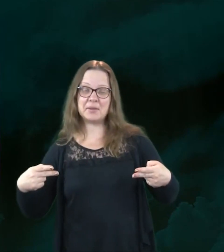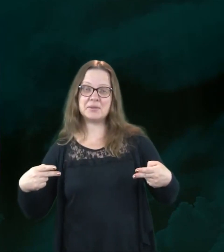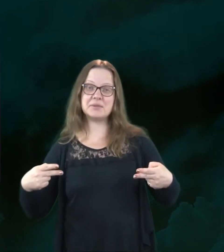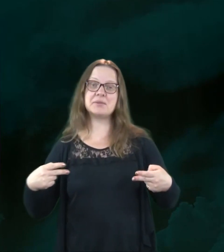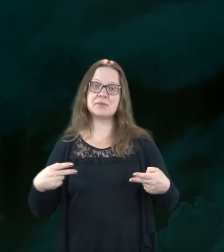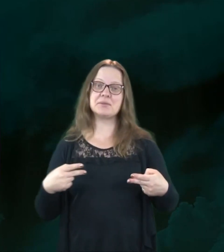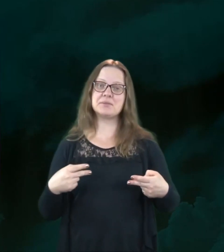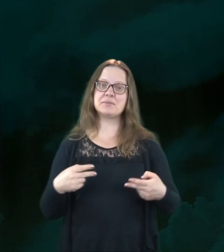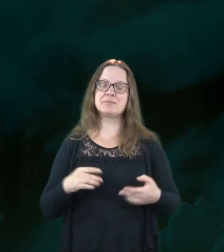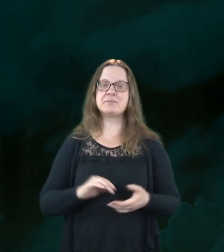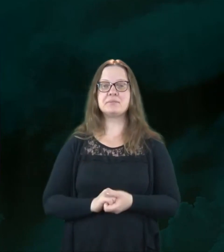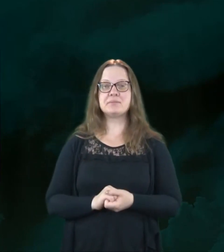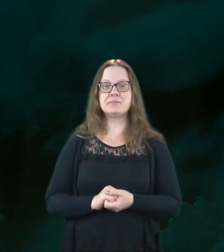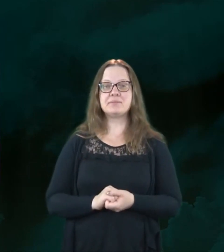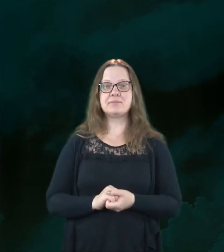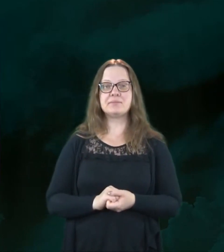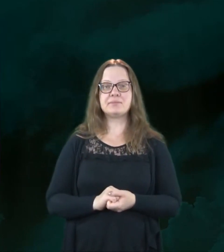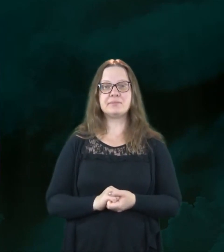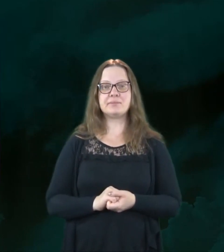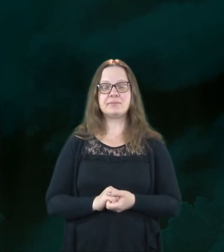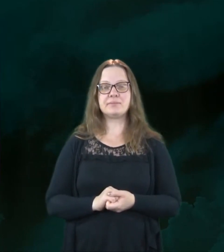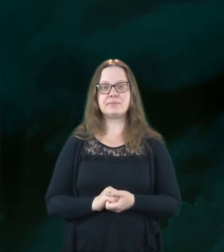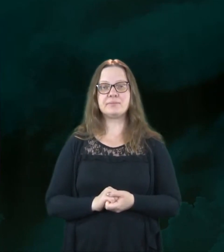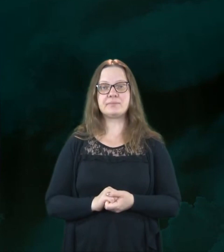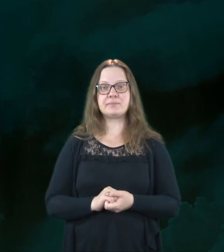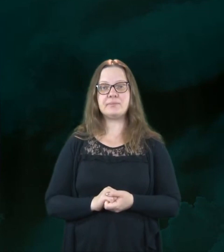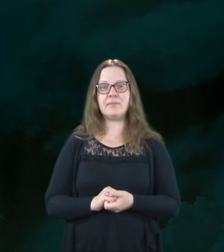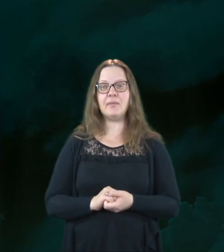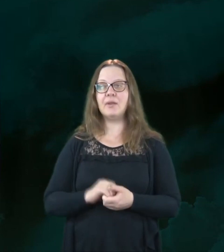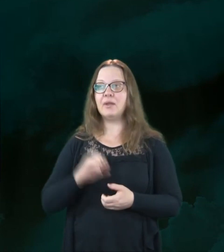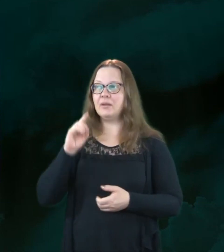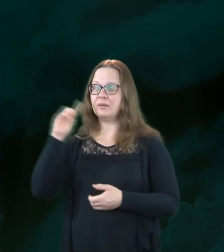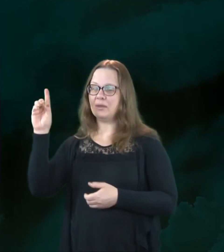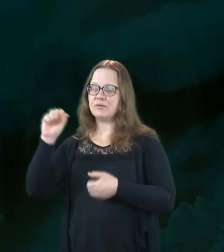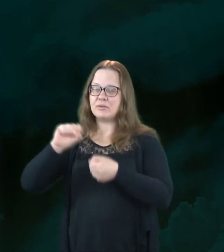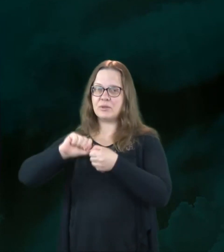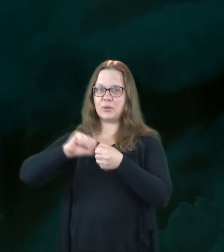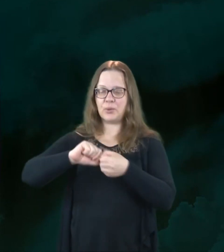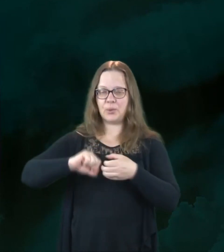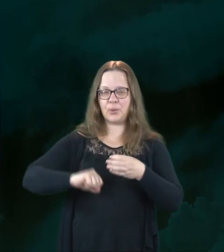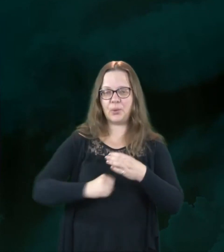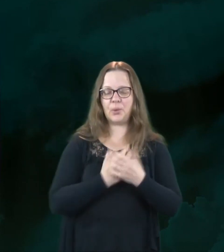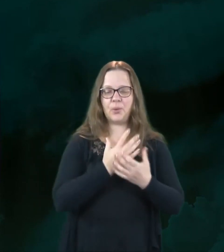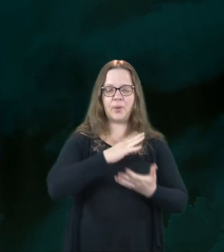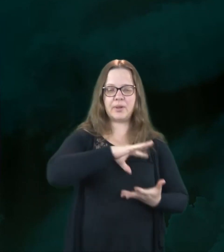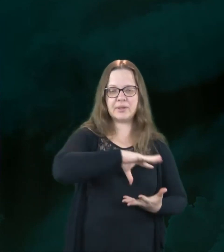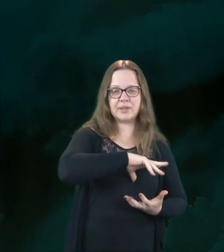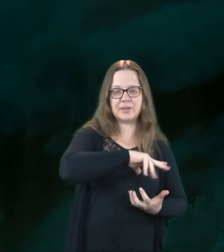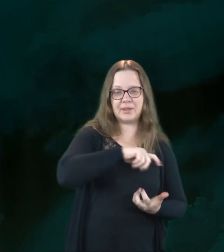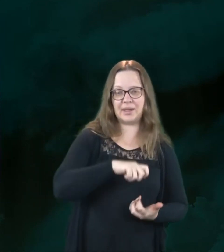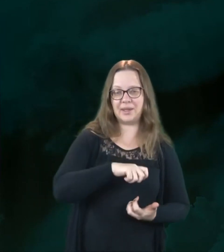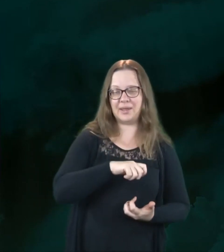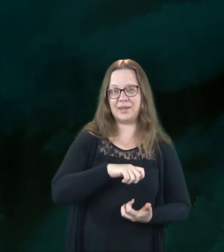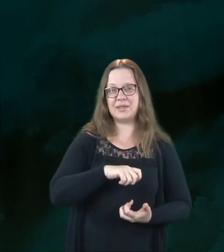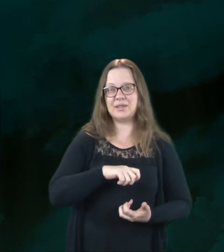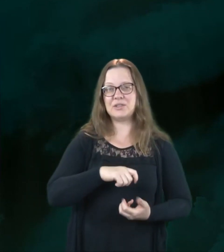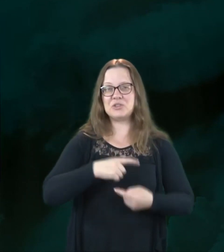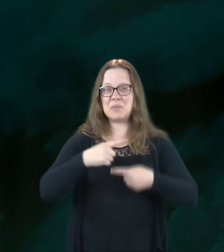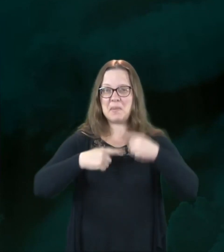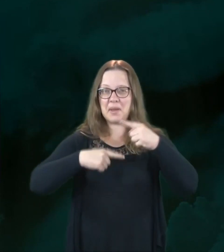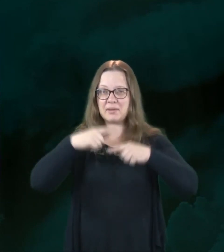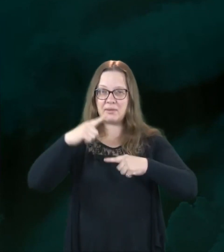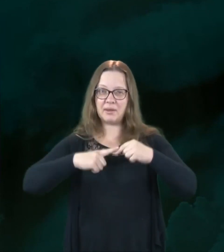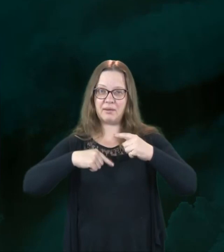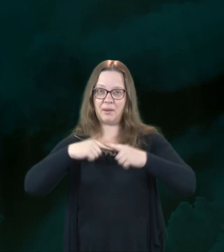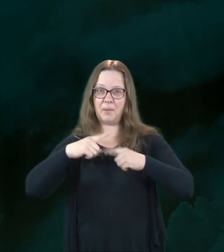né, animais, todas as demais criaturas que Deus fez aqui na terra, feito das coisas materiais, uma matéria, e Deus